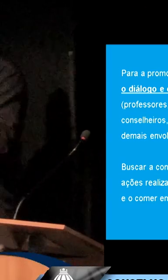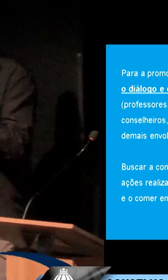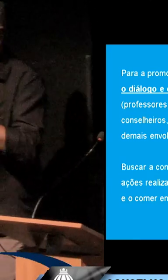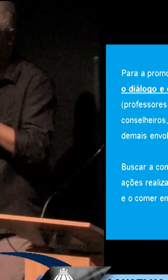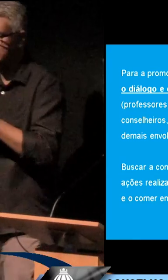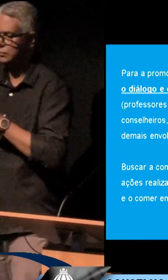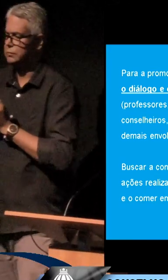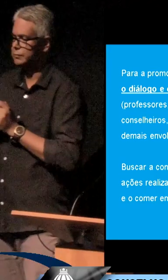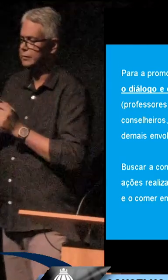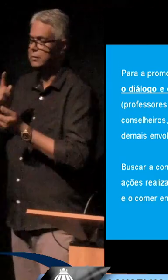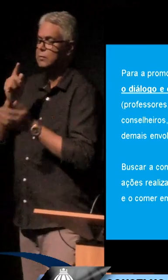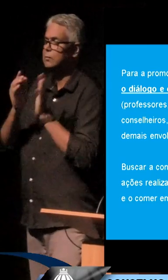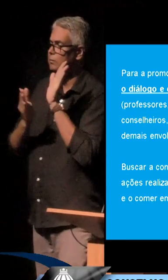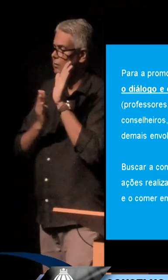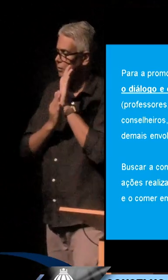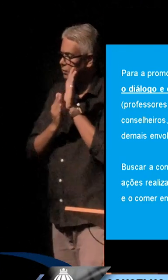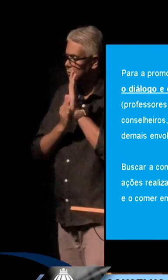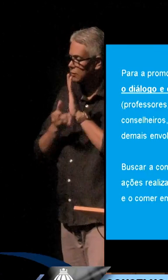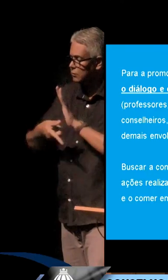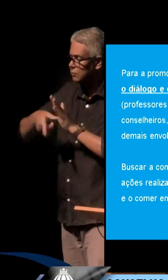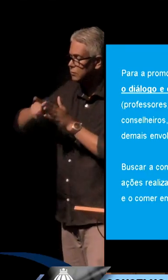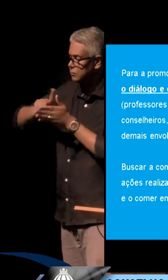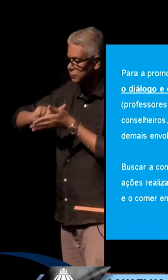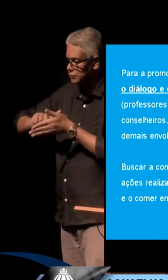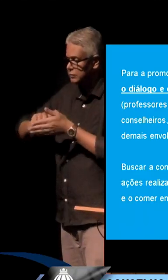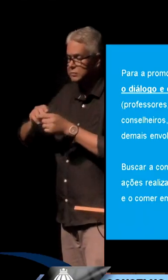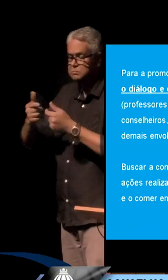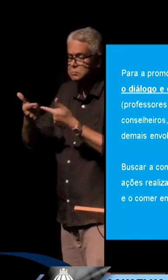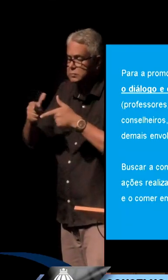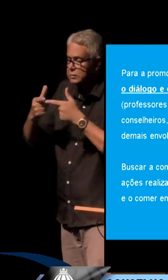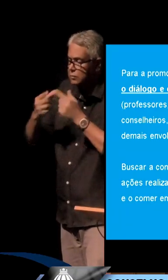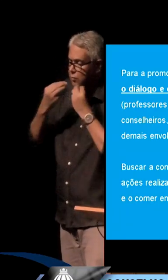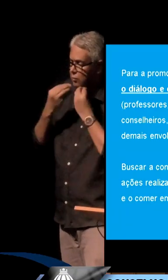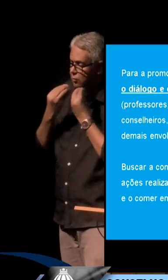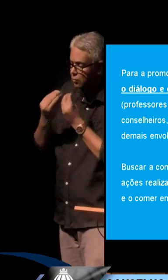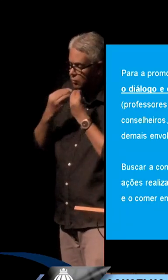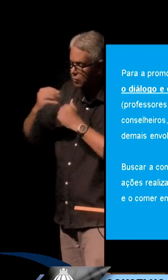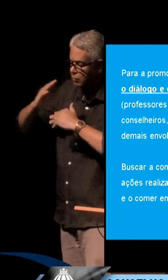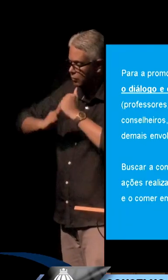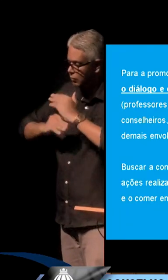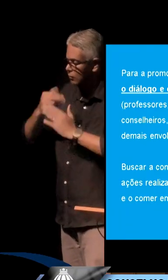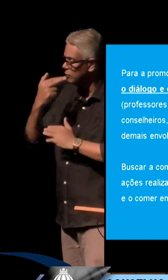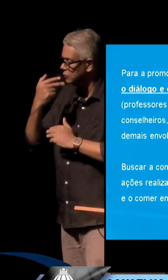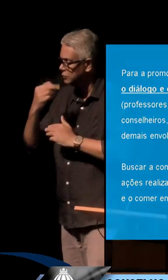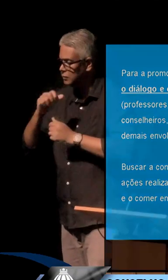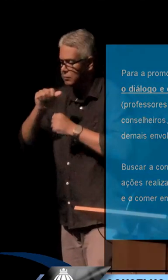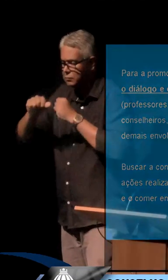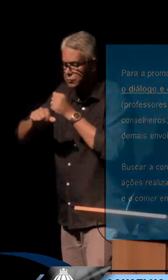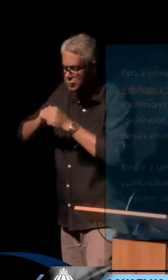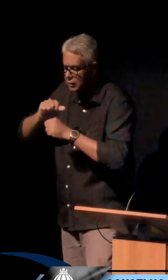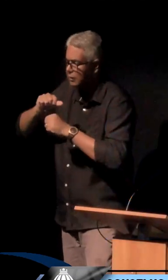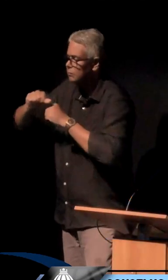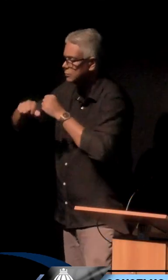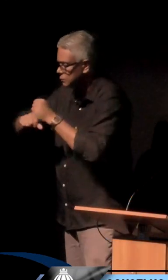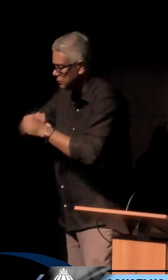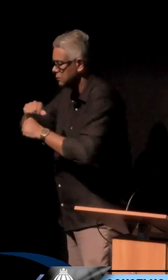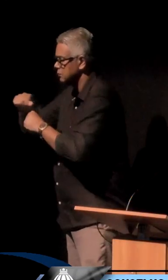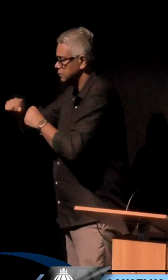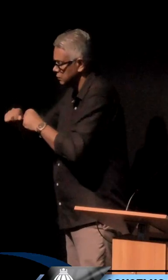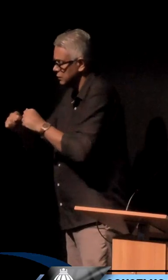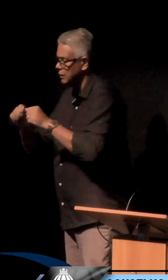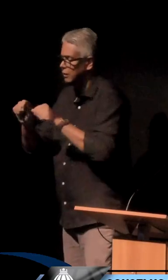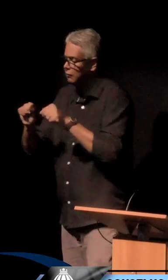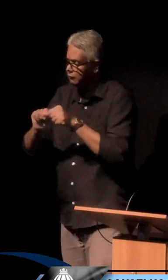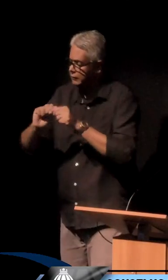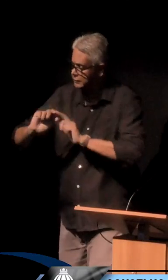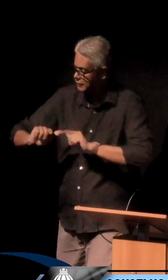tá realizando as ações em prol da promoção da Alimentação adequada né modificando cardápio fazendo as ações de Ian lá